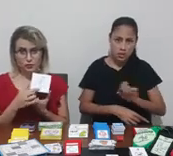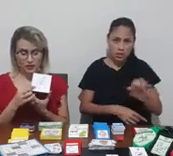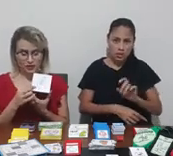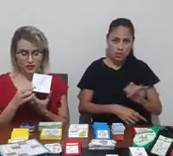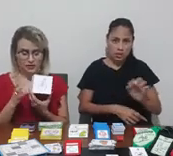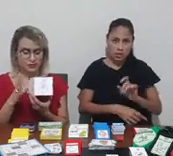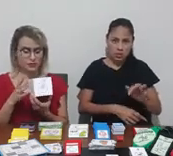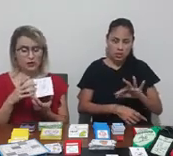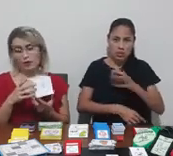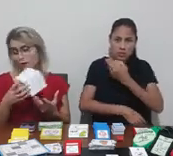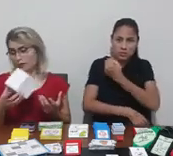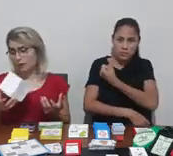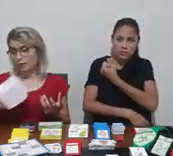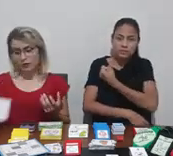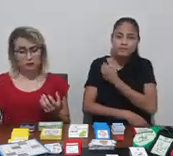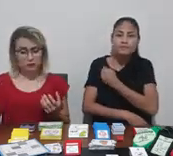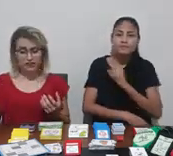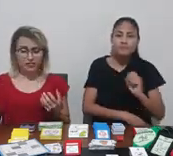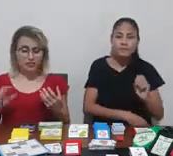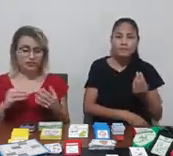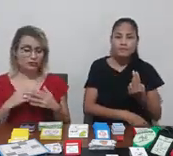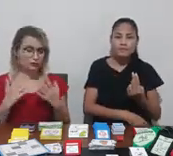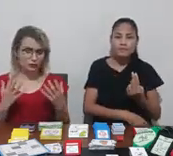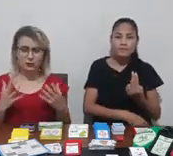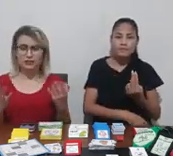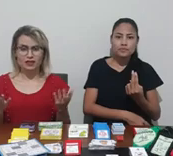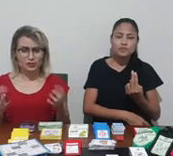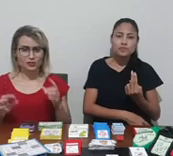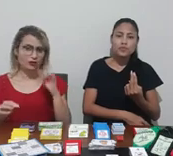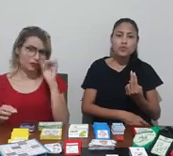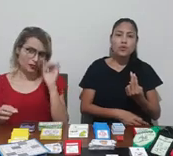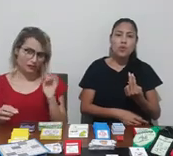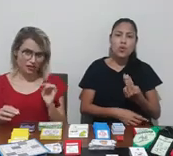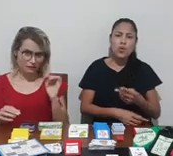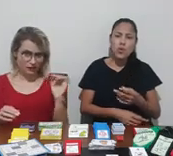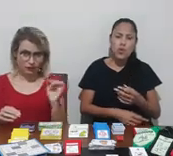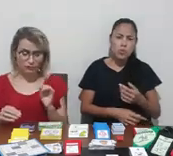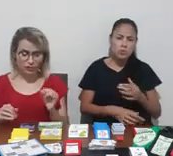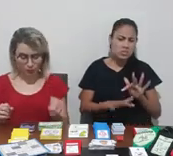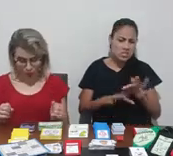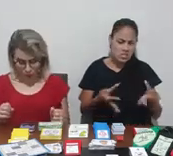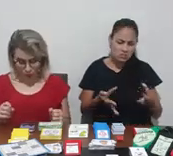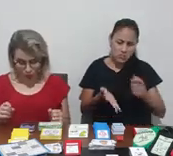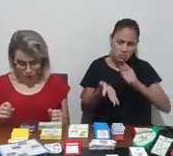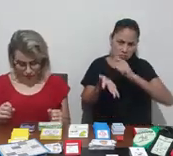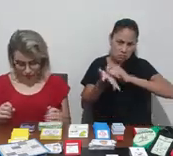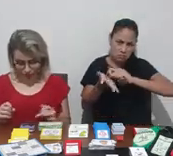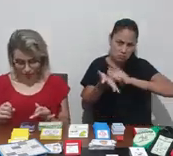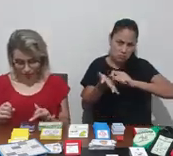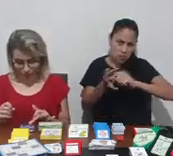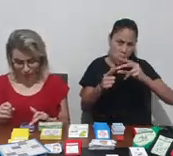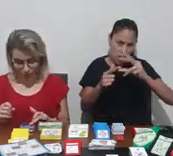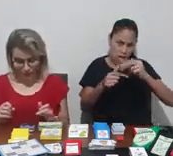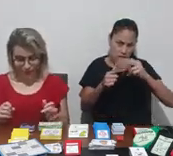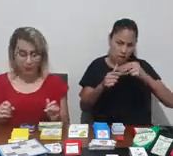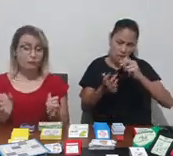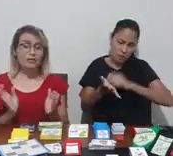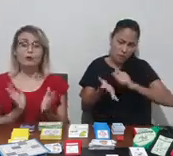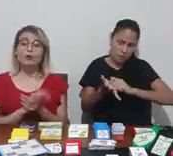Dos numerais, ou você pode também fazer de uma forma tradicional, que é escrevendo mesmo o número, tá